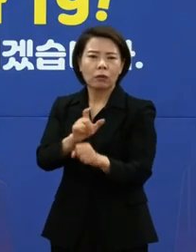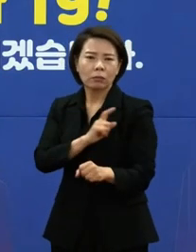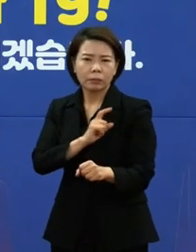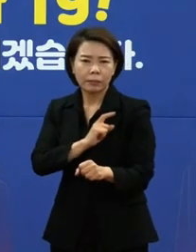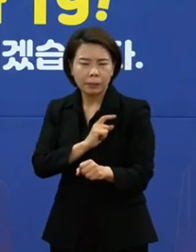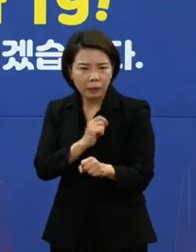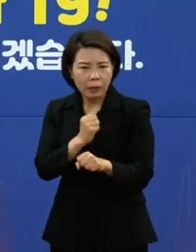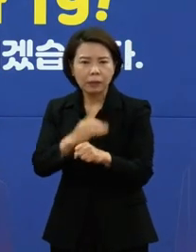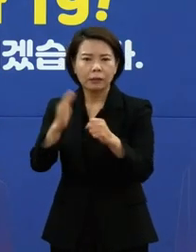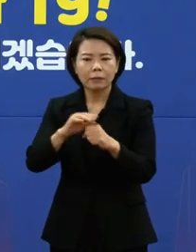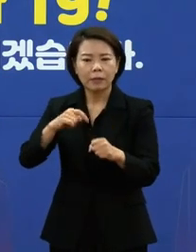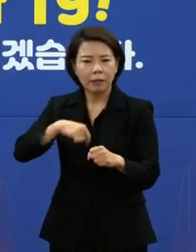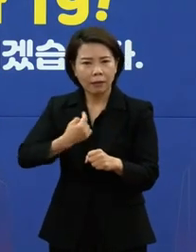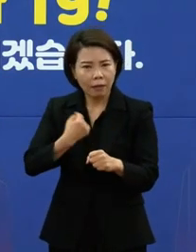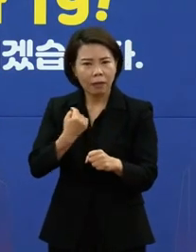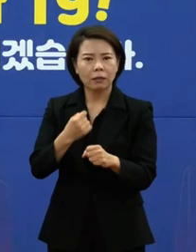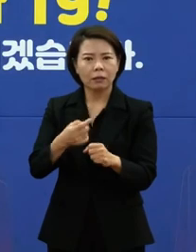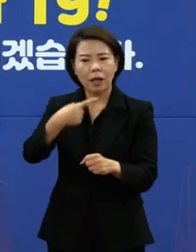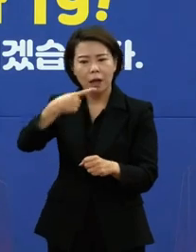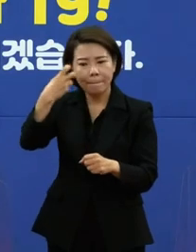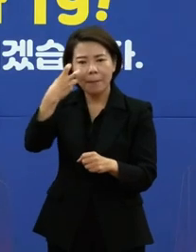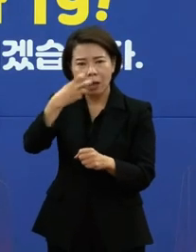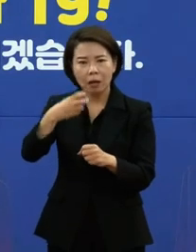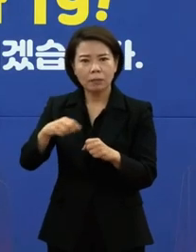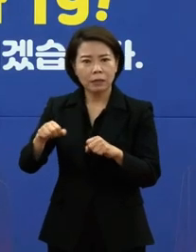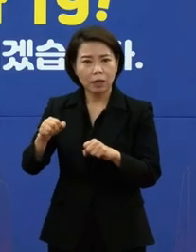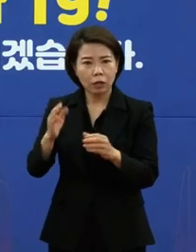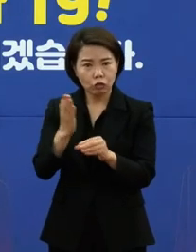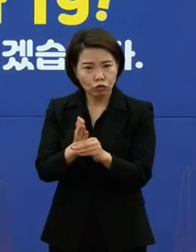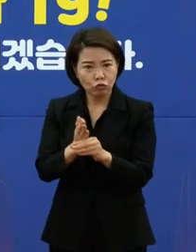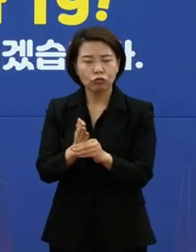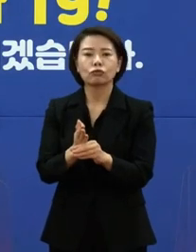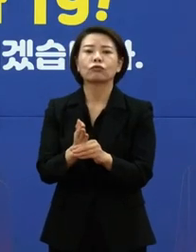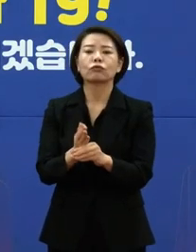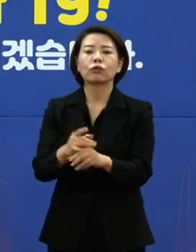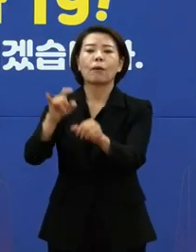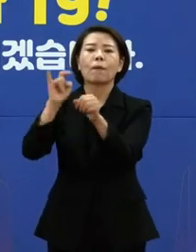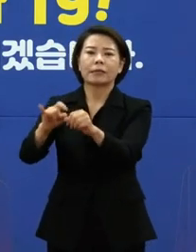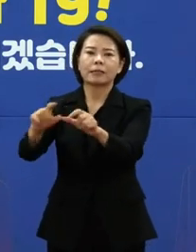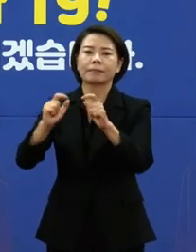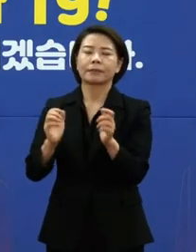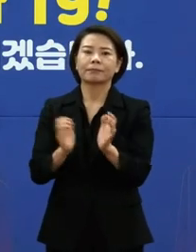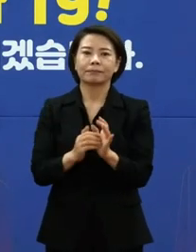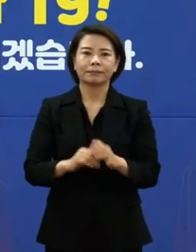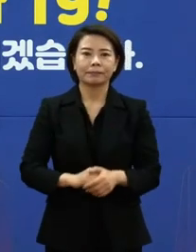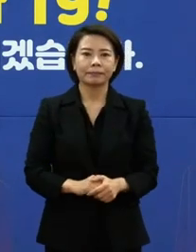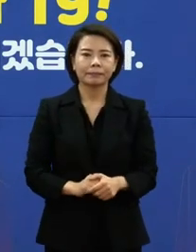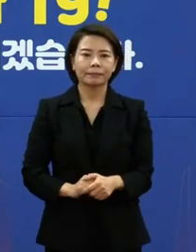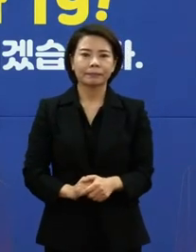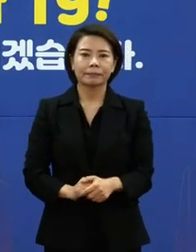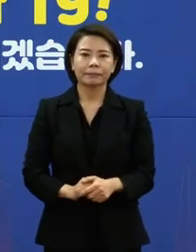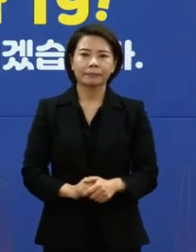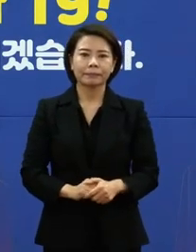나타나 자발적으로 진단 검사를 실시한 뒤 확진된 것으로 조사되었습니다.